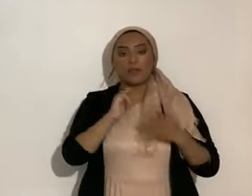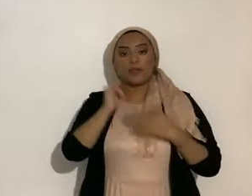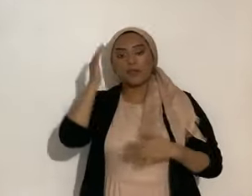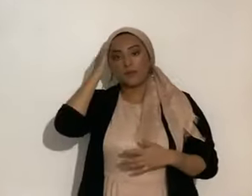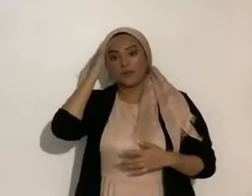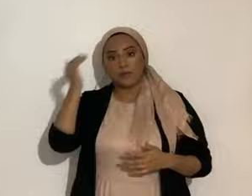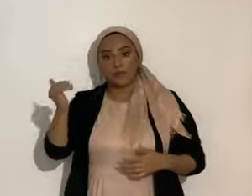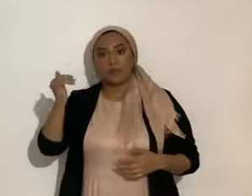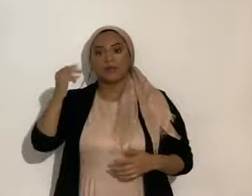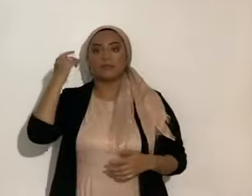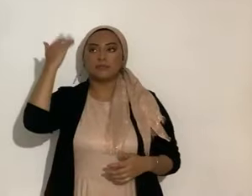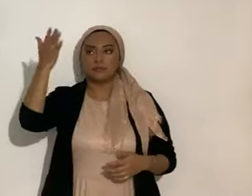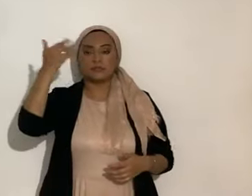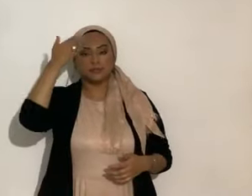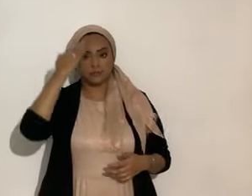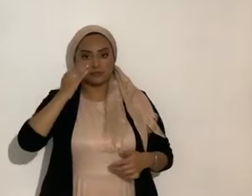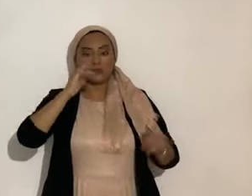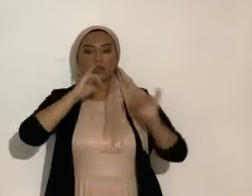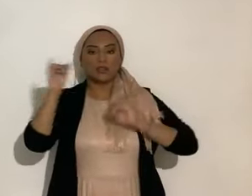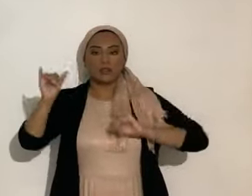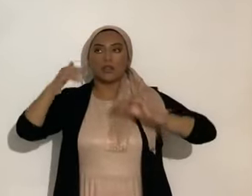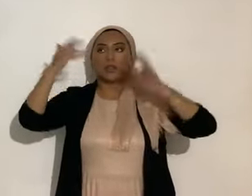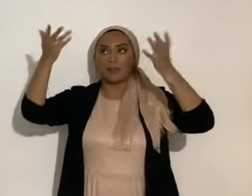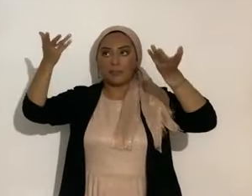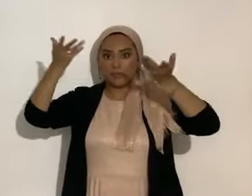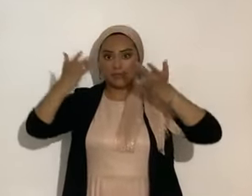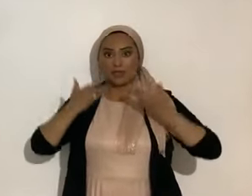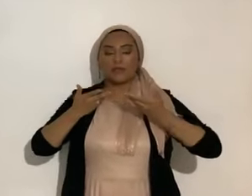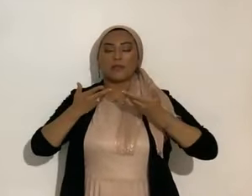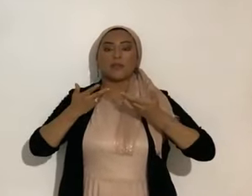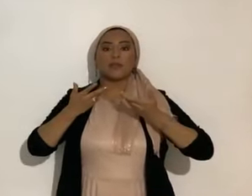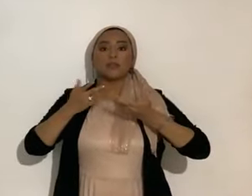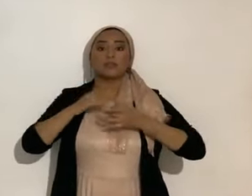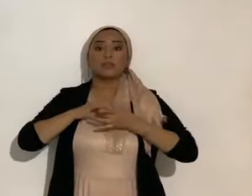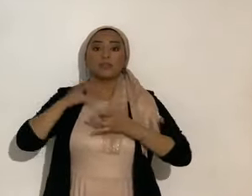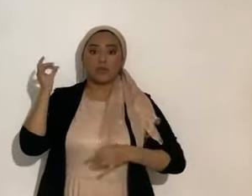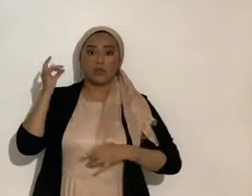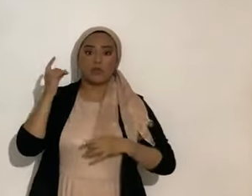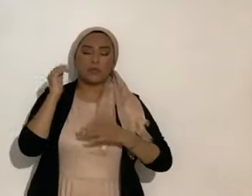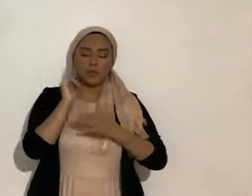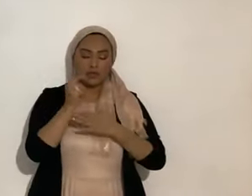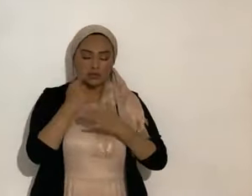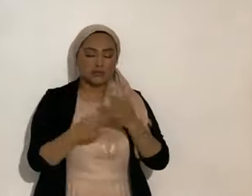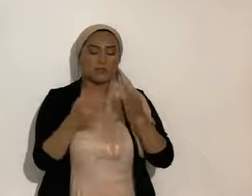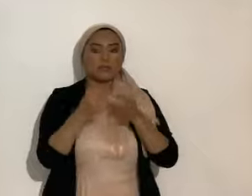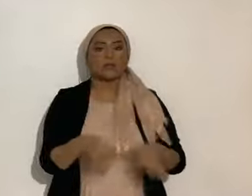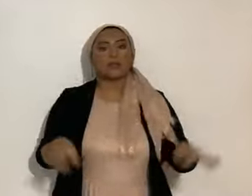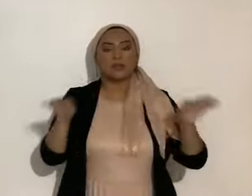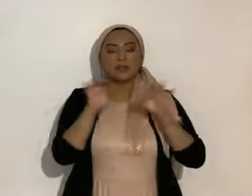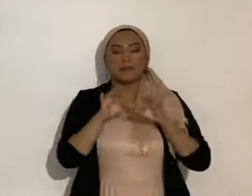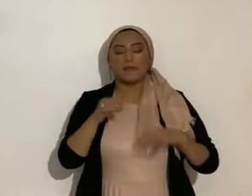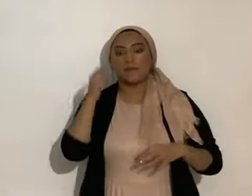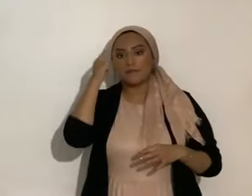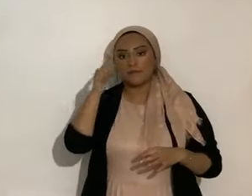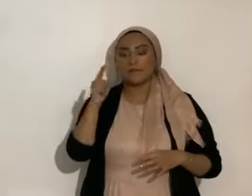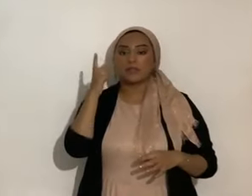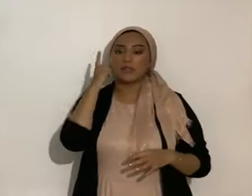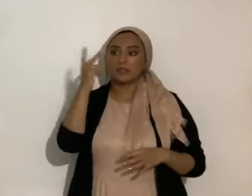eso Elohim también nos dotó de alma, que es lo que dice Rabbi Sabin con los ojos del alma, para